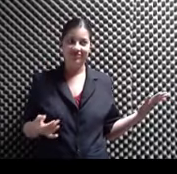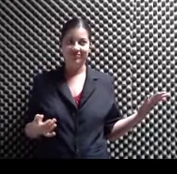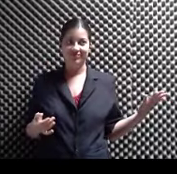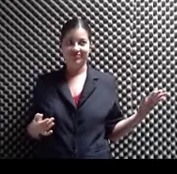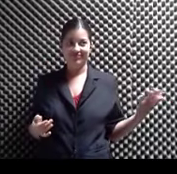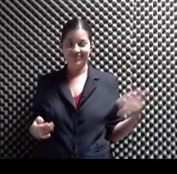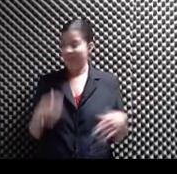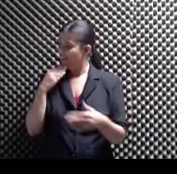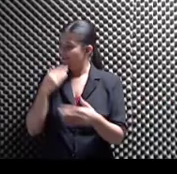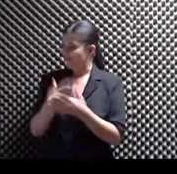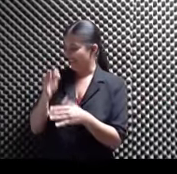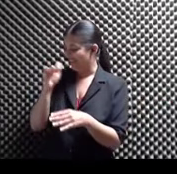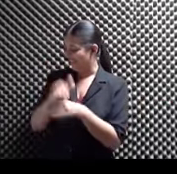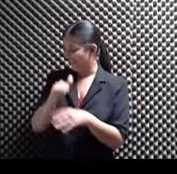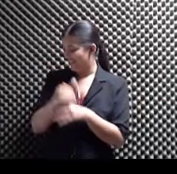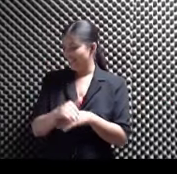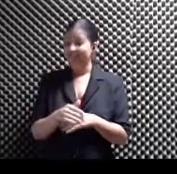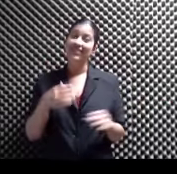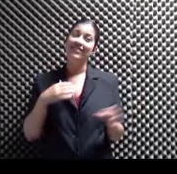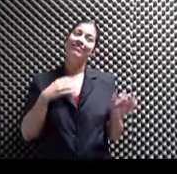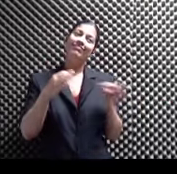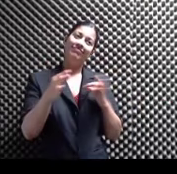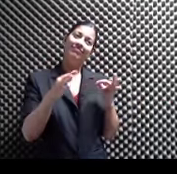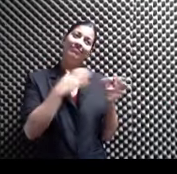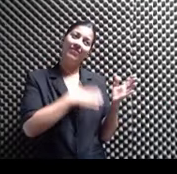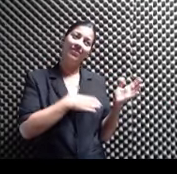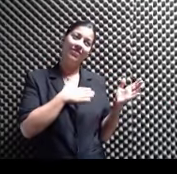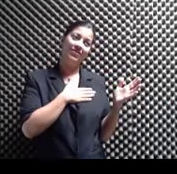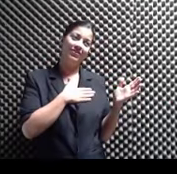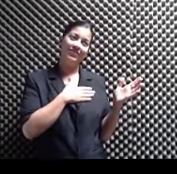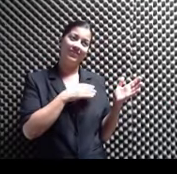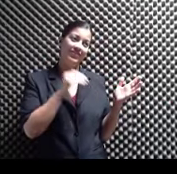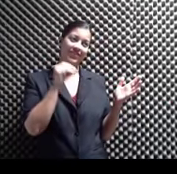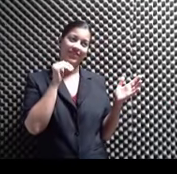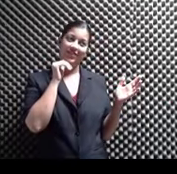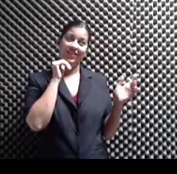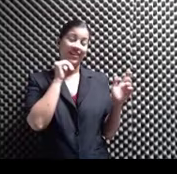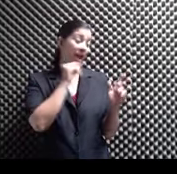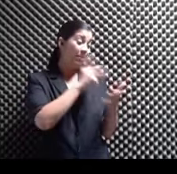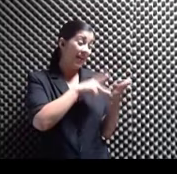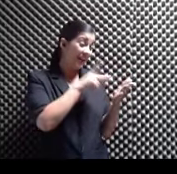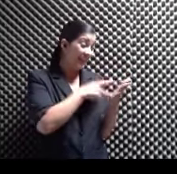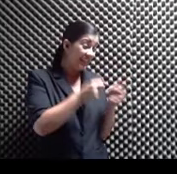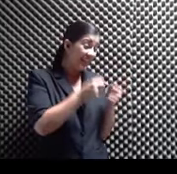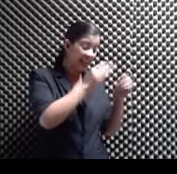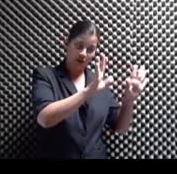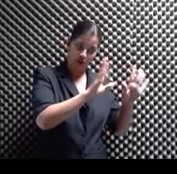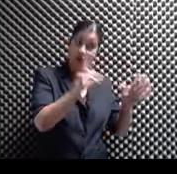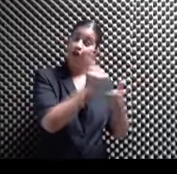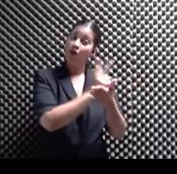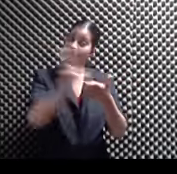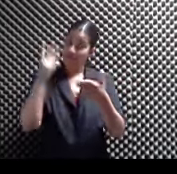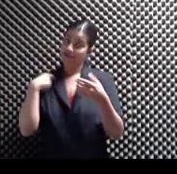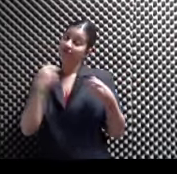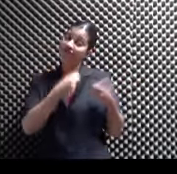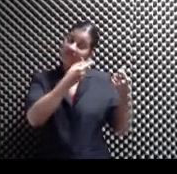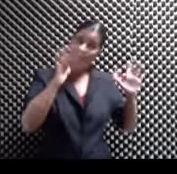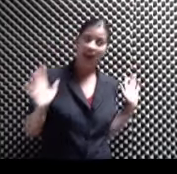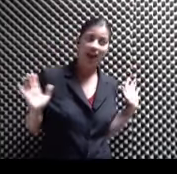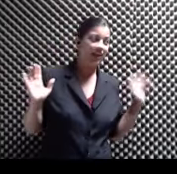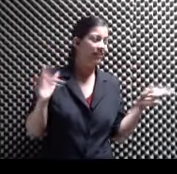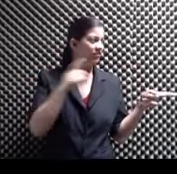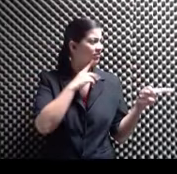Mira tú. Buenas noches. Quiero aclarar que no vengo de entrenar mi planilla. Yo la entregué hace 2 semanas. Te la devolvieron